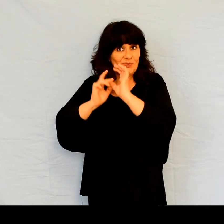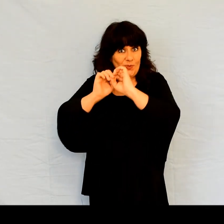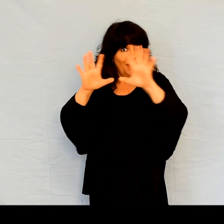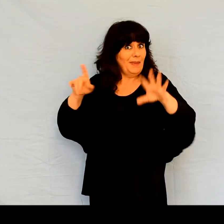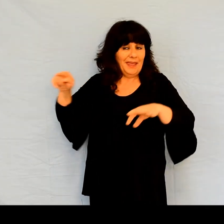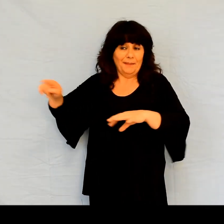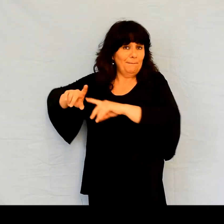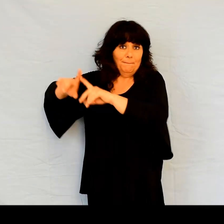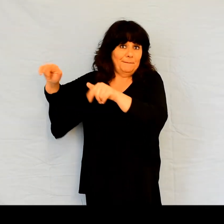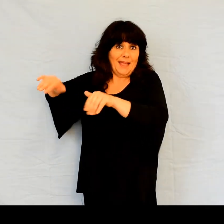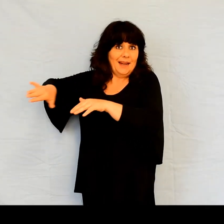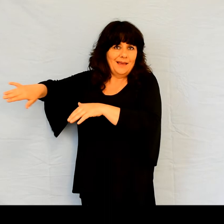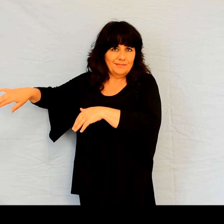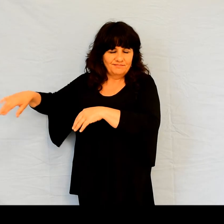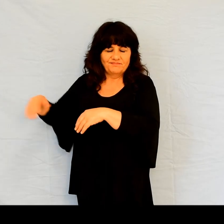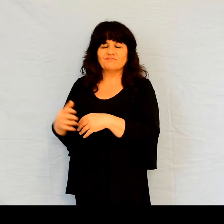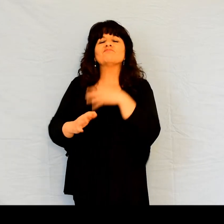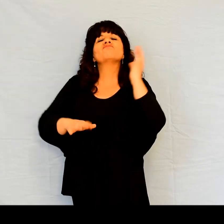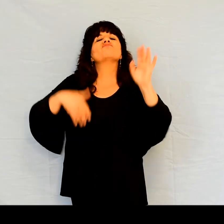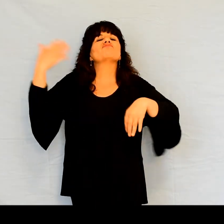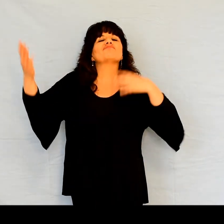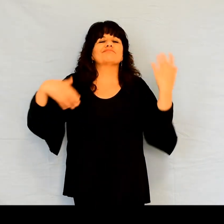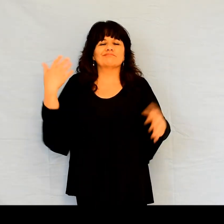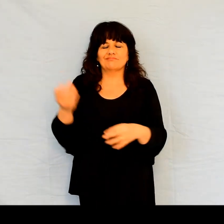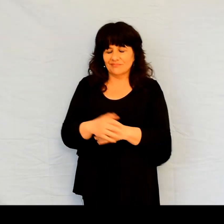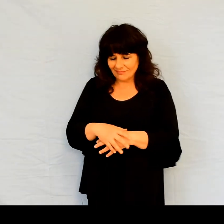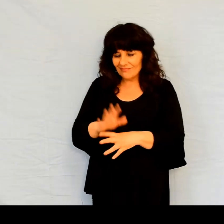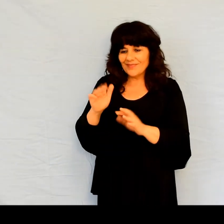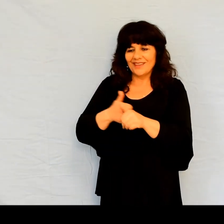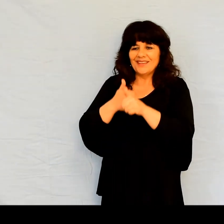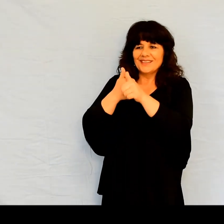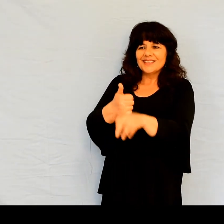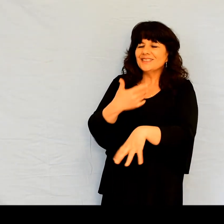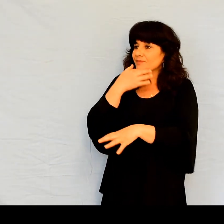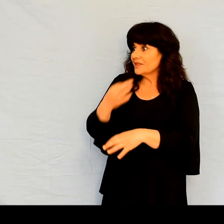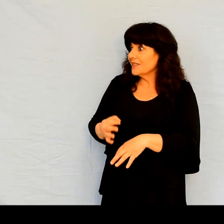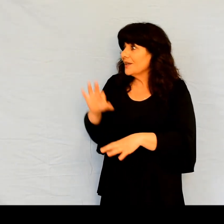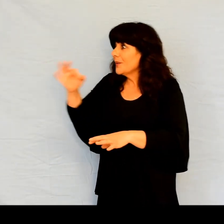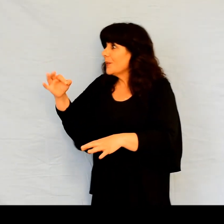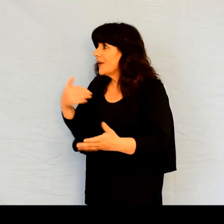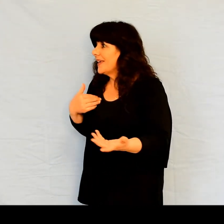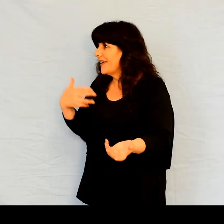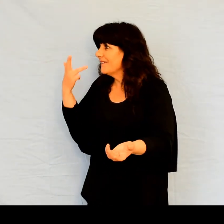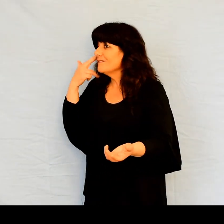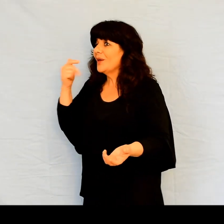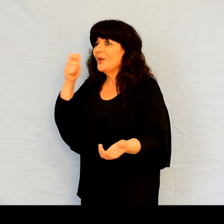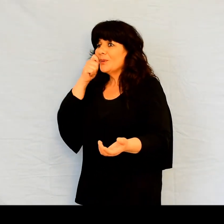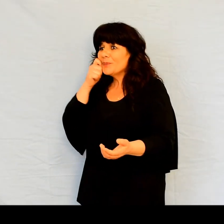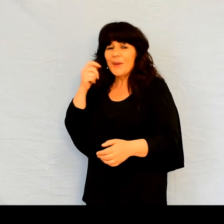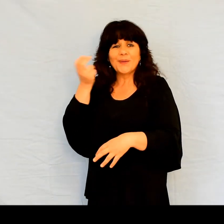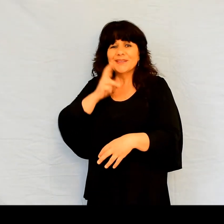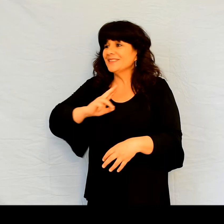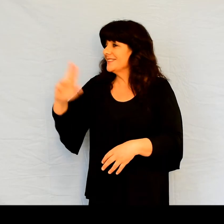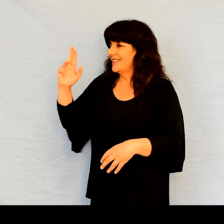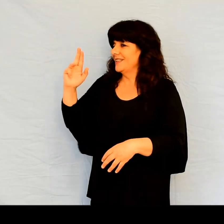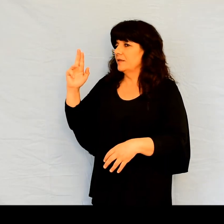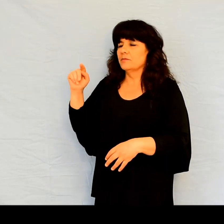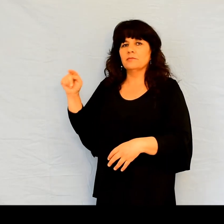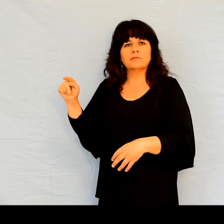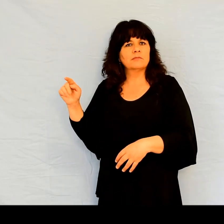Des autres disciples lui disaient, « Nous avons vu le Seigneur. » Mais il leur déclara, « Si je ne vois